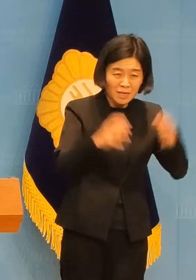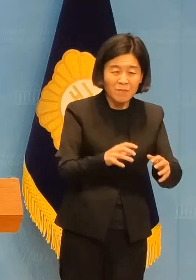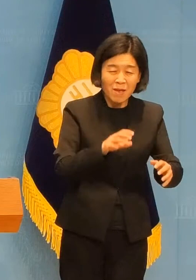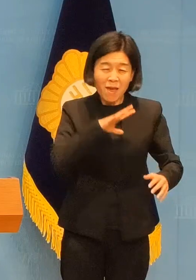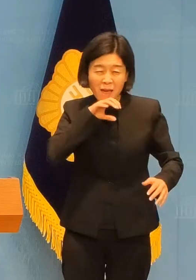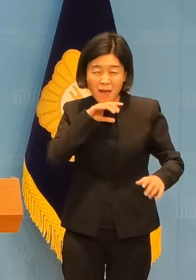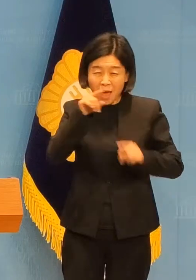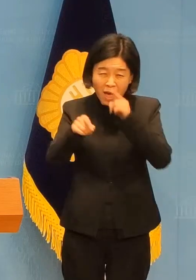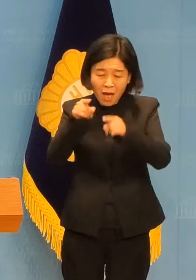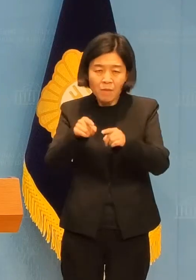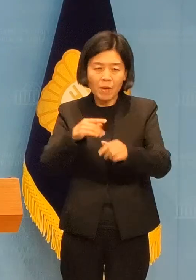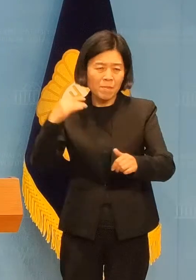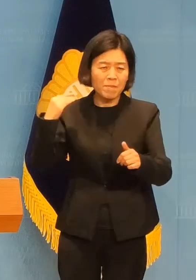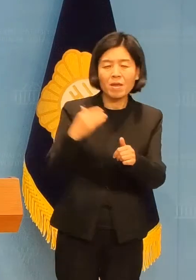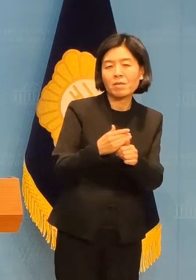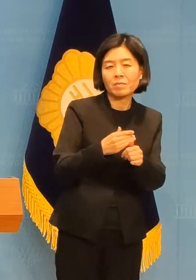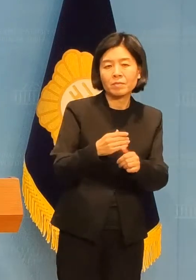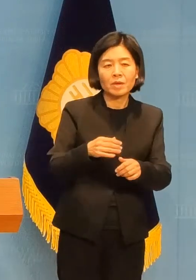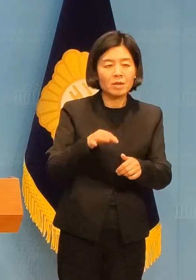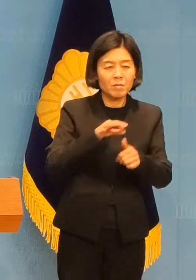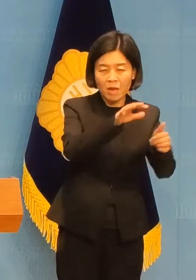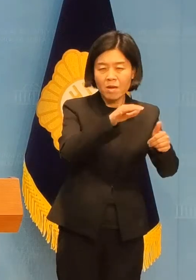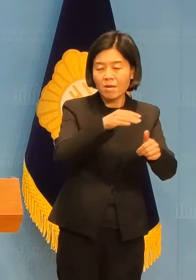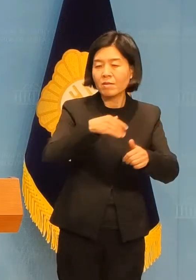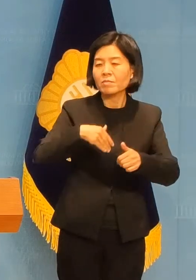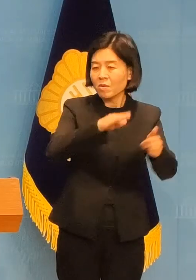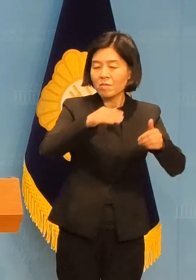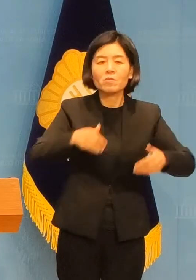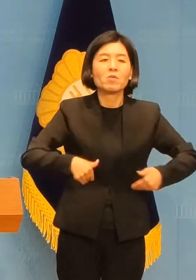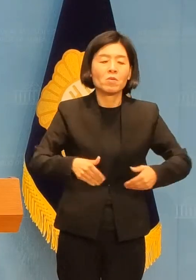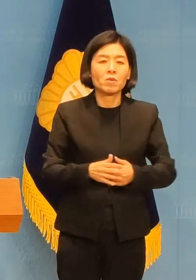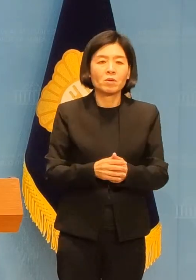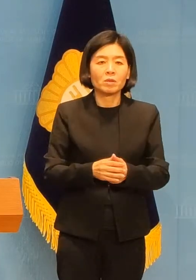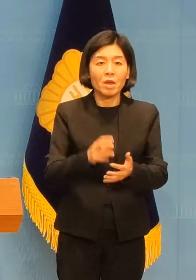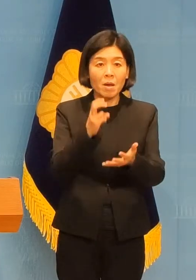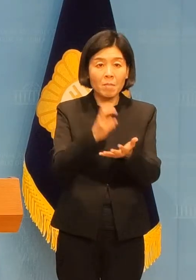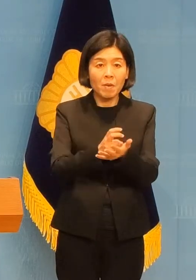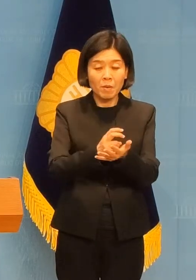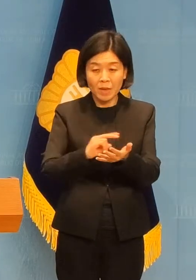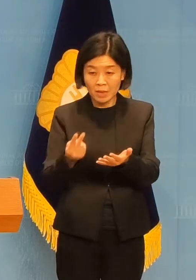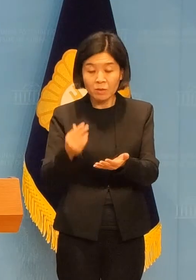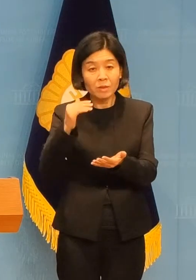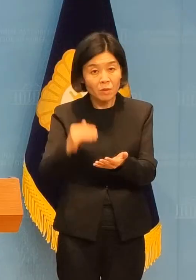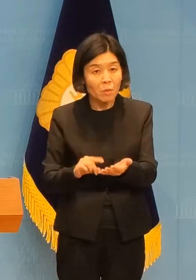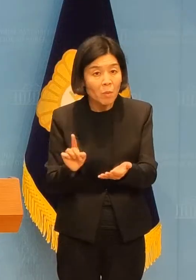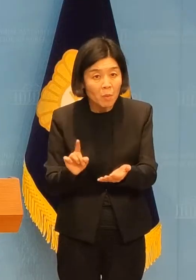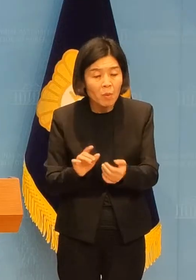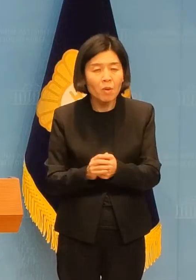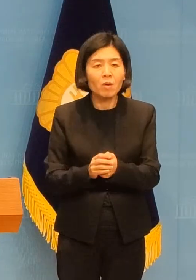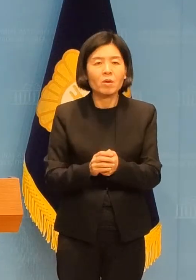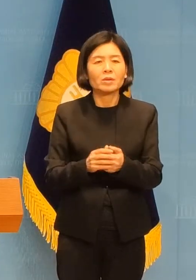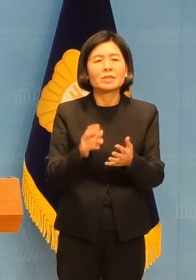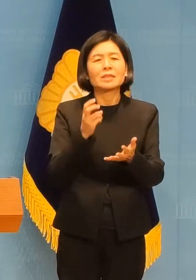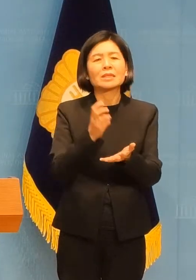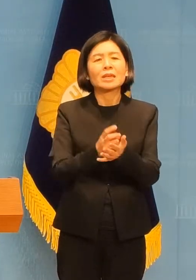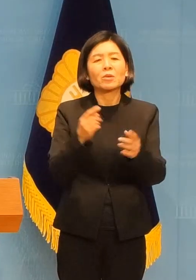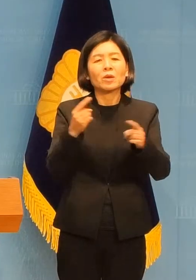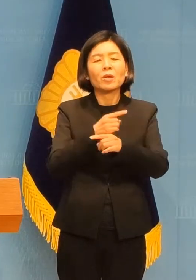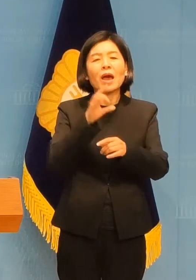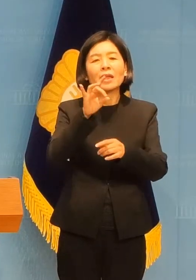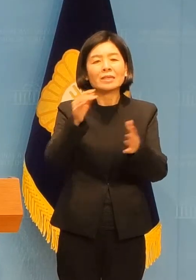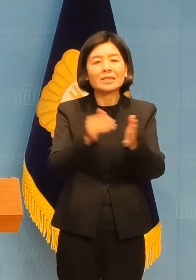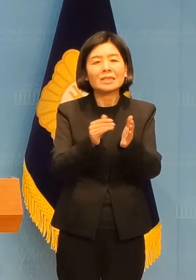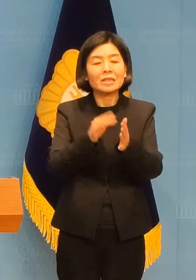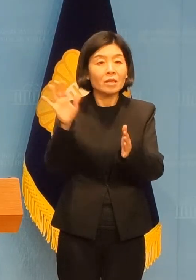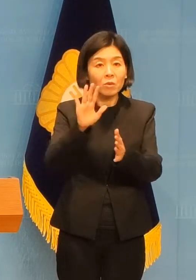합니다. 이번 법안 발의는 단순한 제도 개선이 아니라 국민 위에 군림했던 정치 검찰을